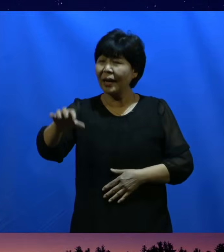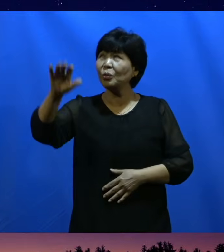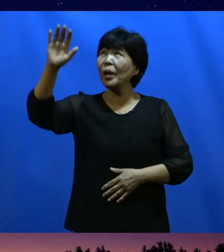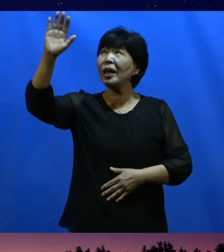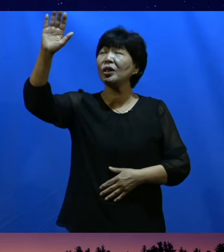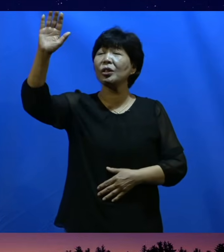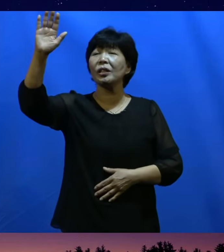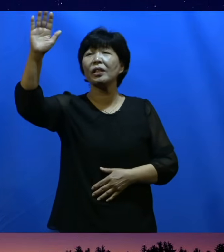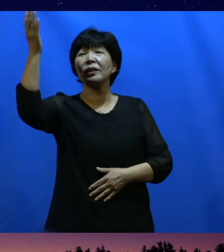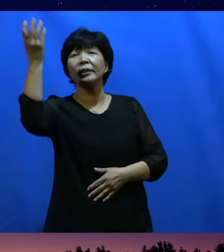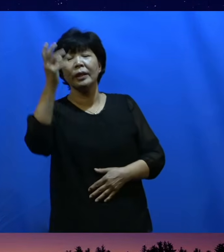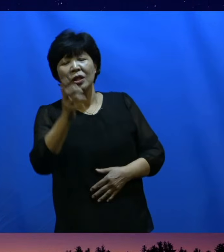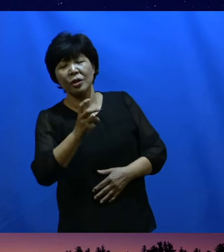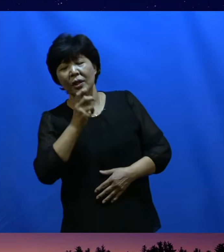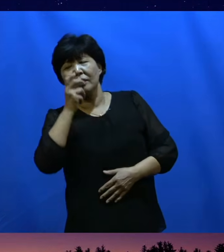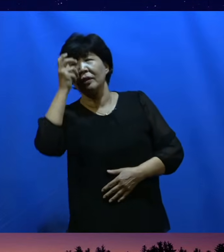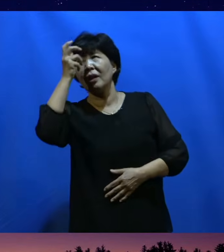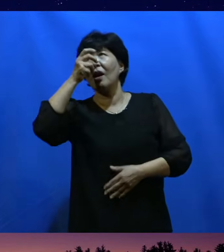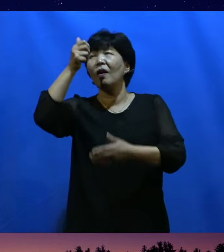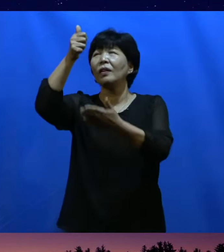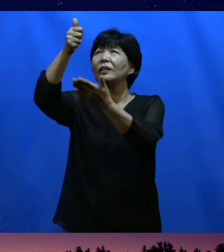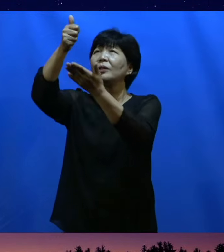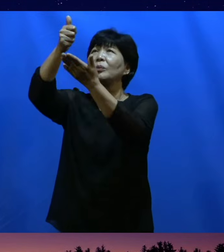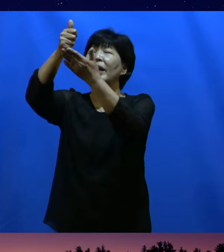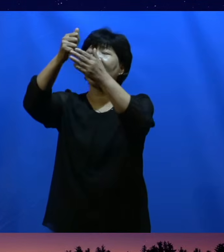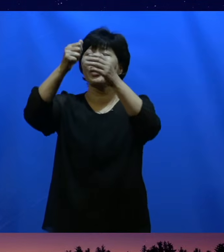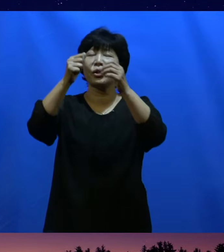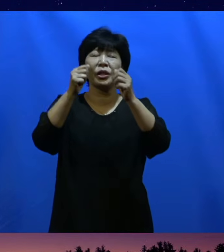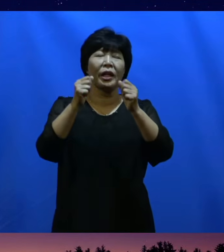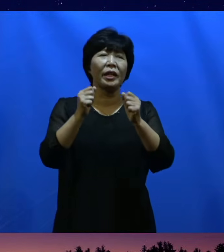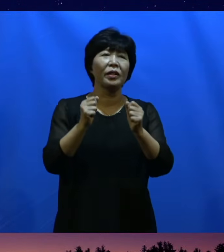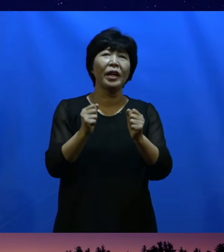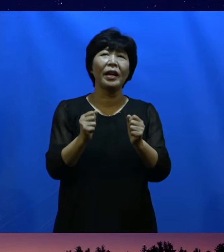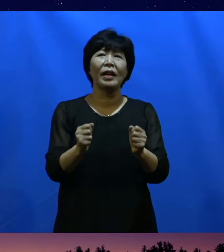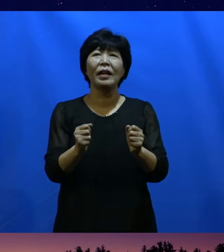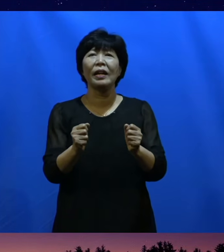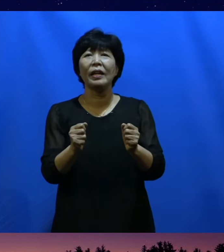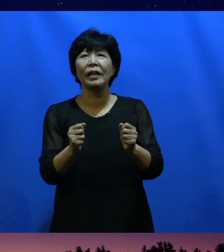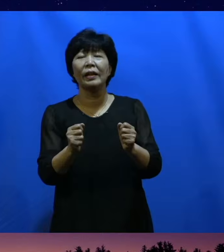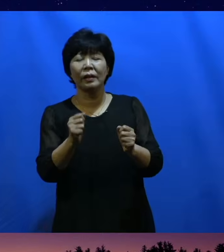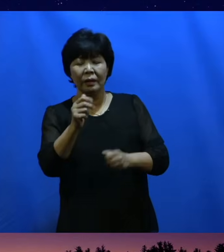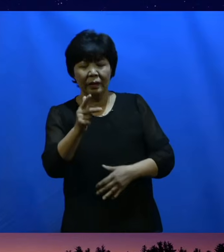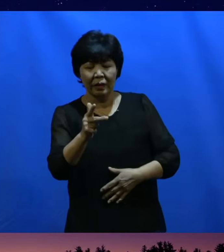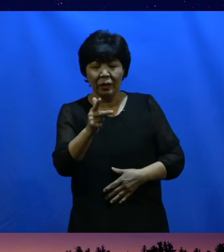피난처가 되시는 성령님 계시네.